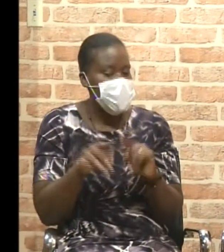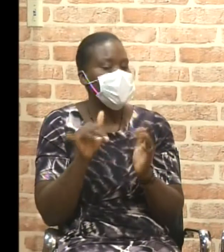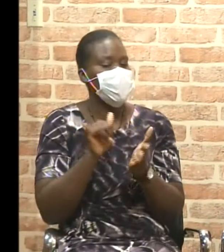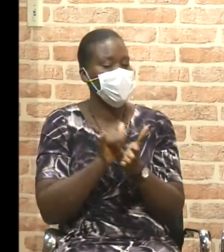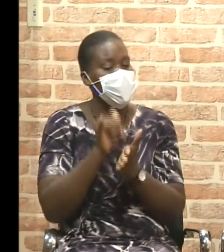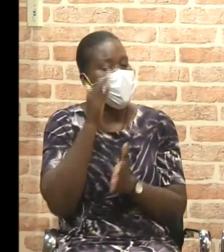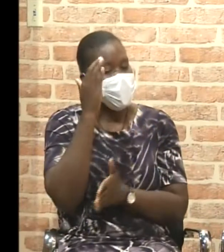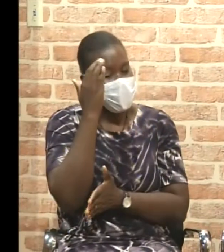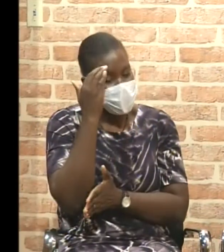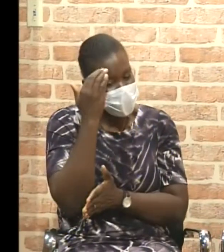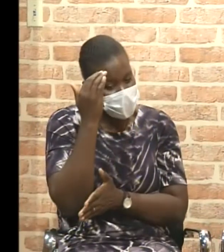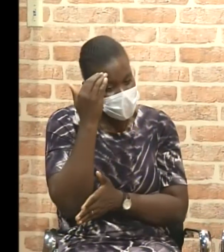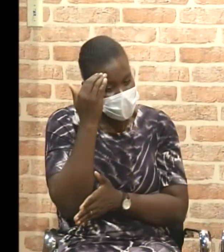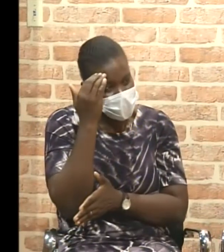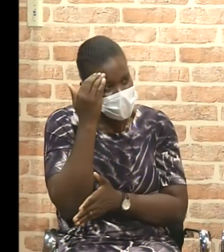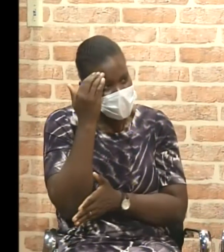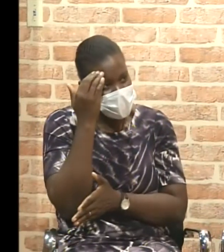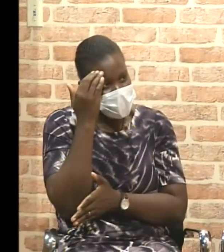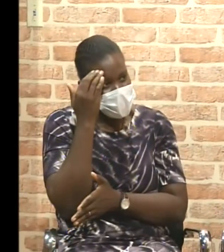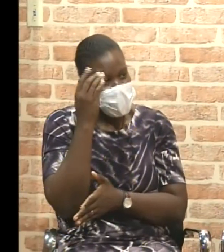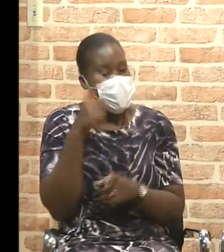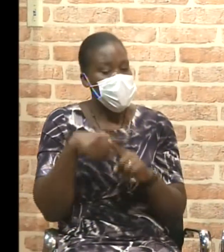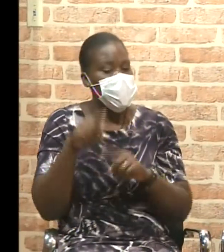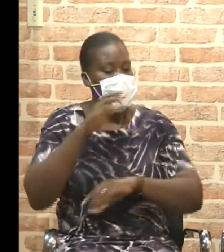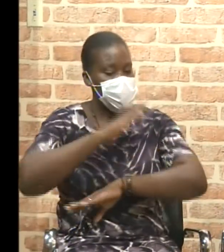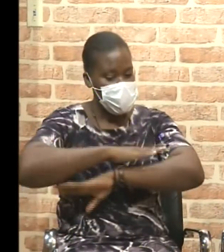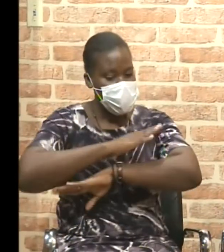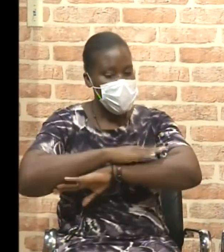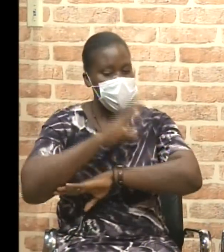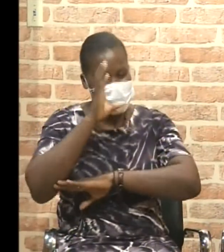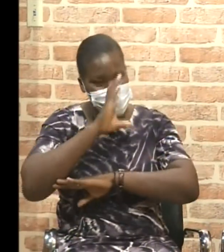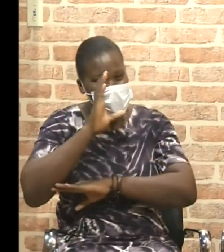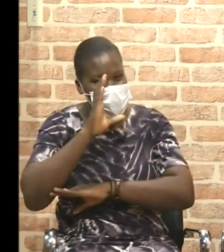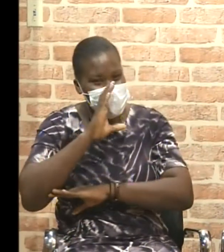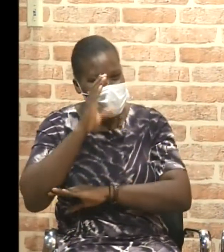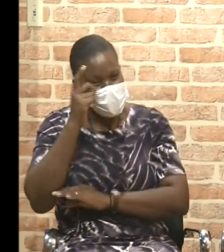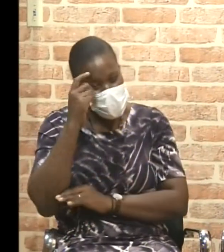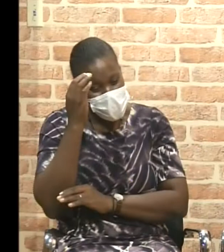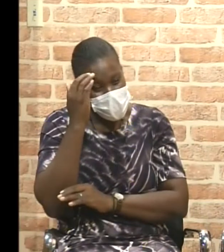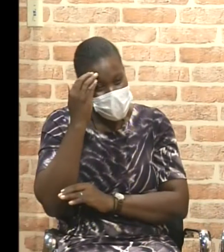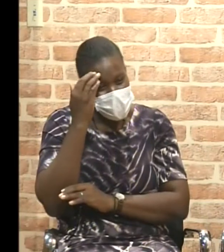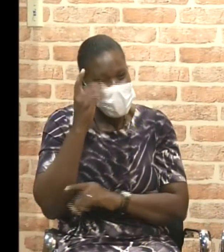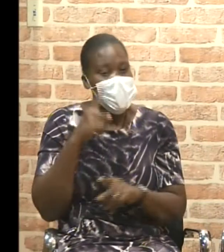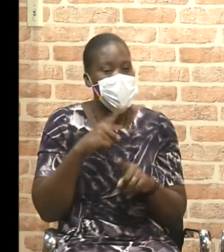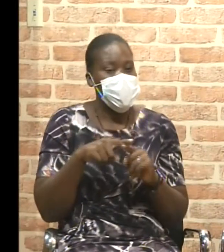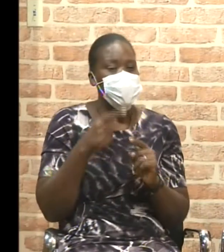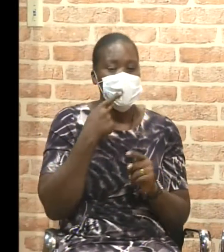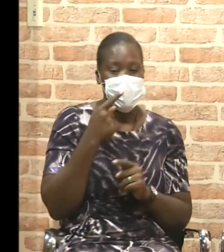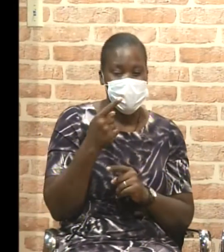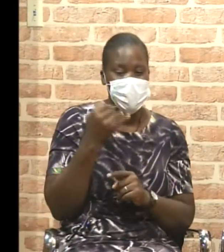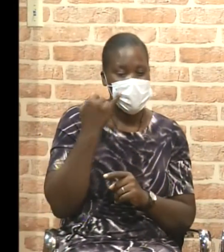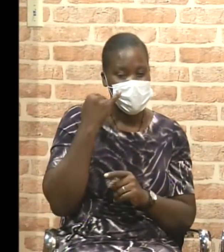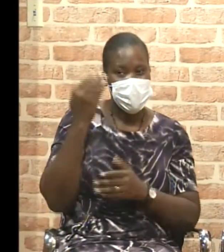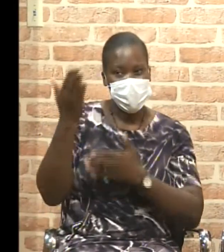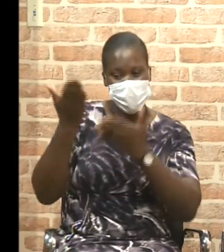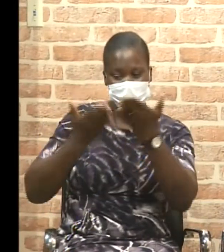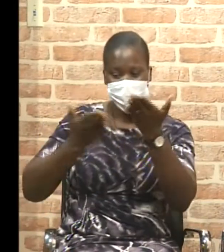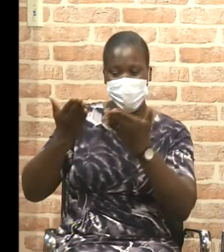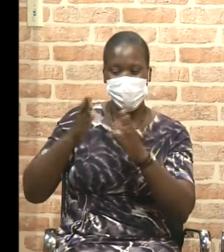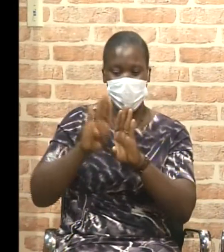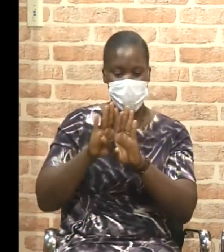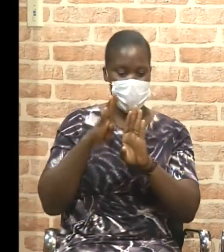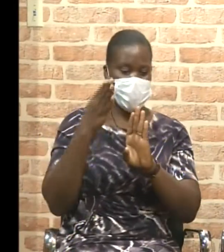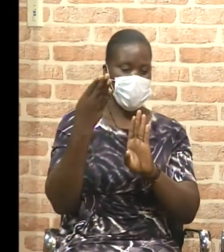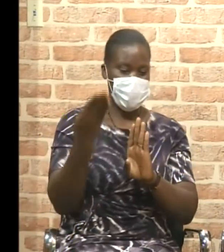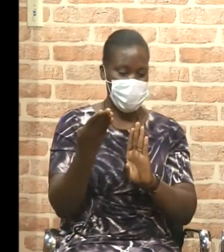qui a parlé que par exemple. Mais vous avez caché que mais bien, je dis, quand il y a plus que service dans les ouvriers, la façon que nous au moins connaître les